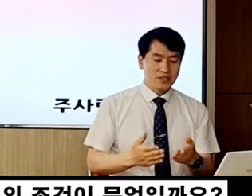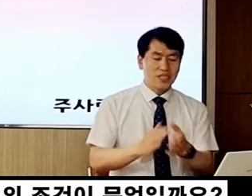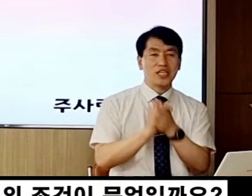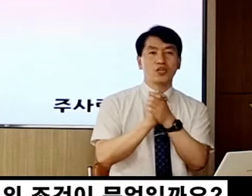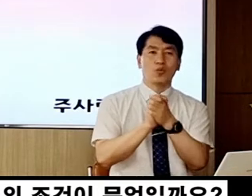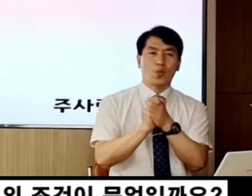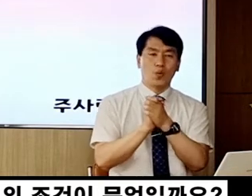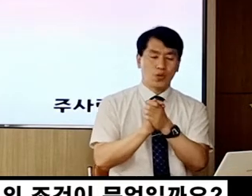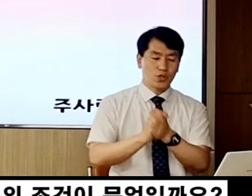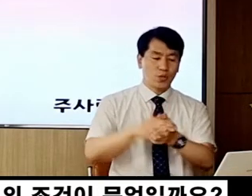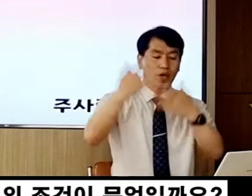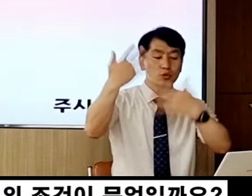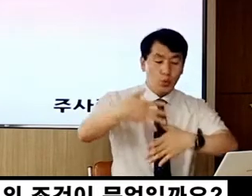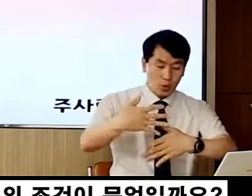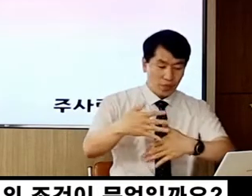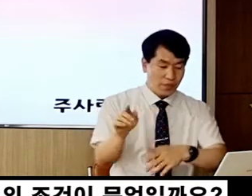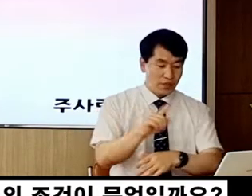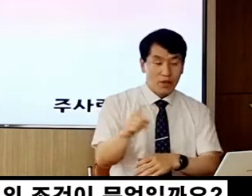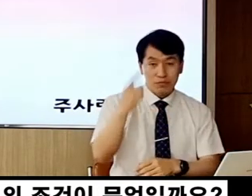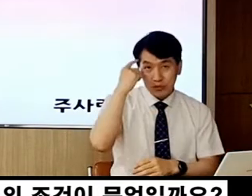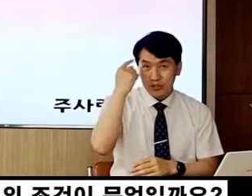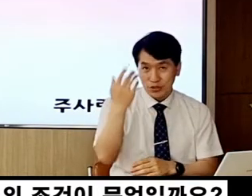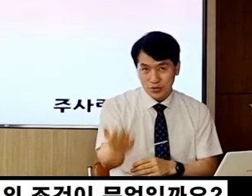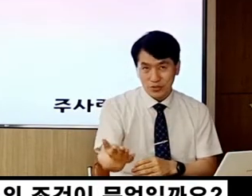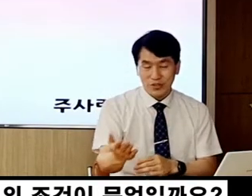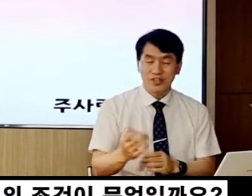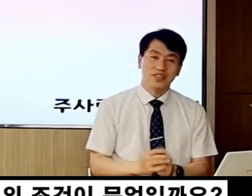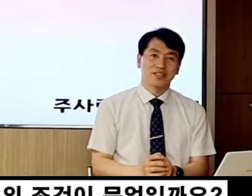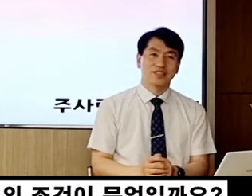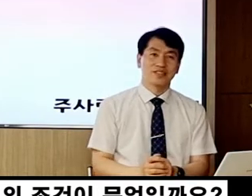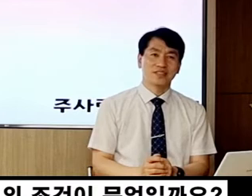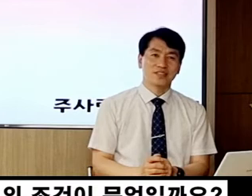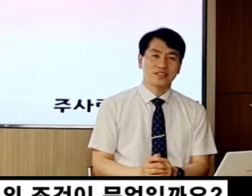응답받는 기도의 조건 무엇이었죠?